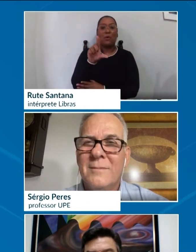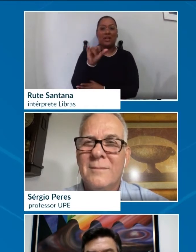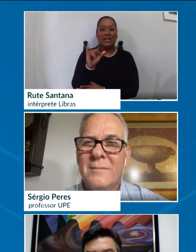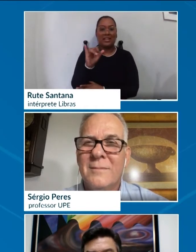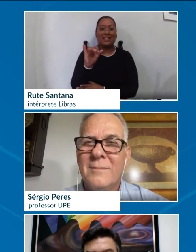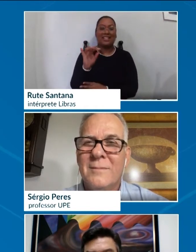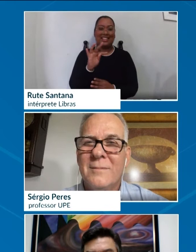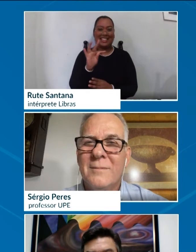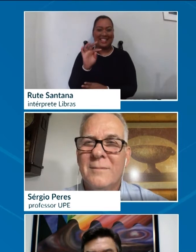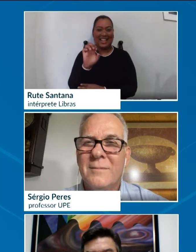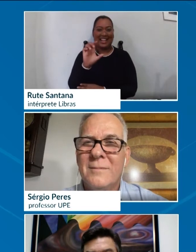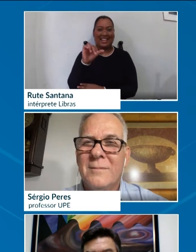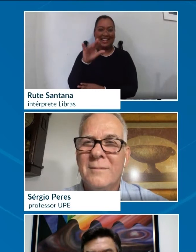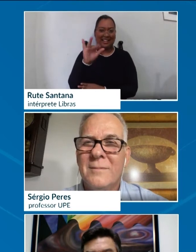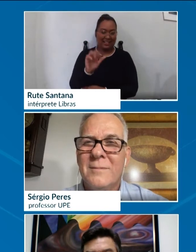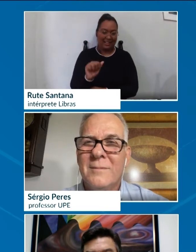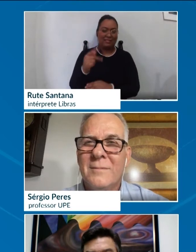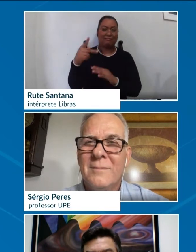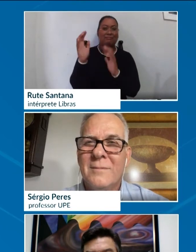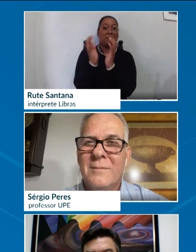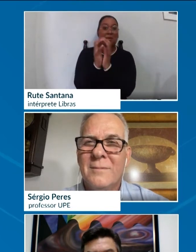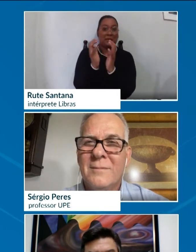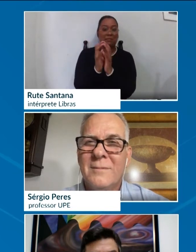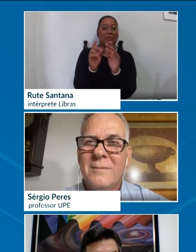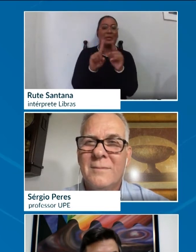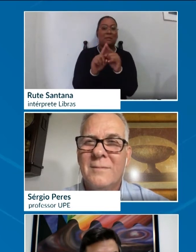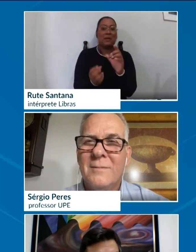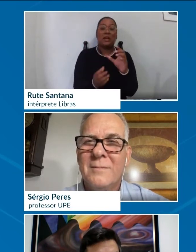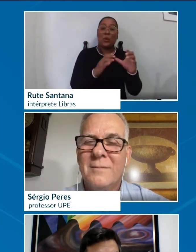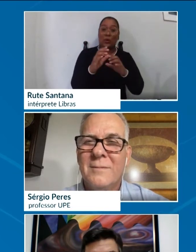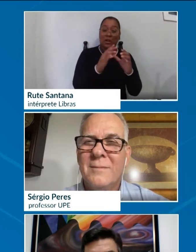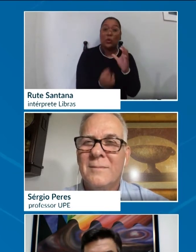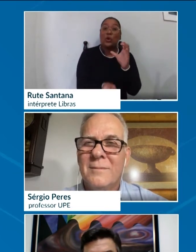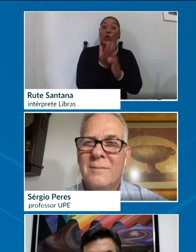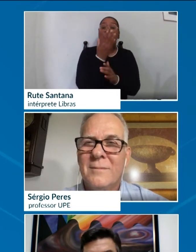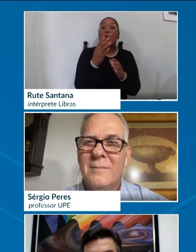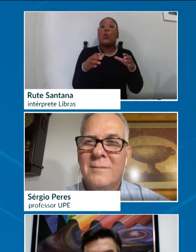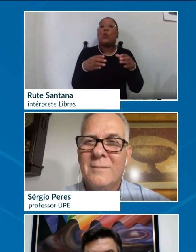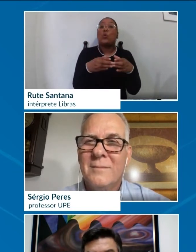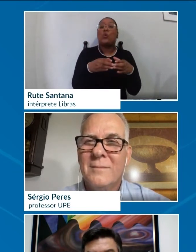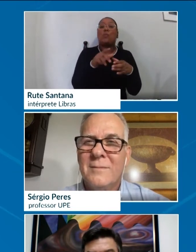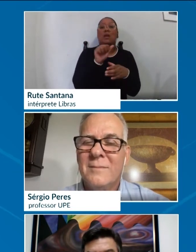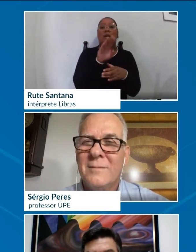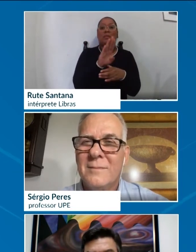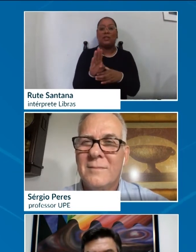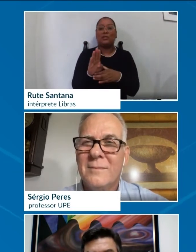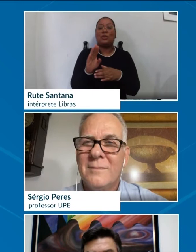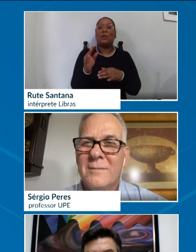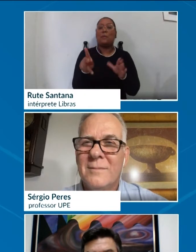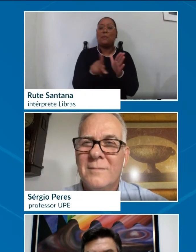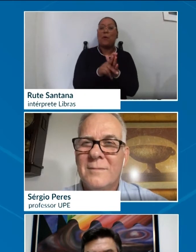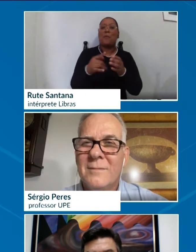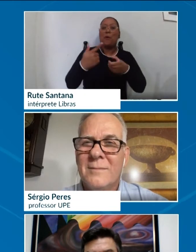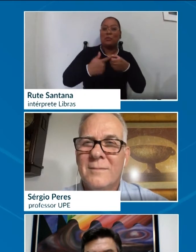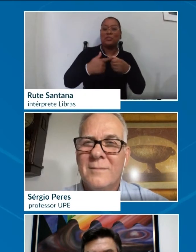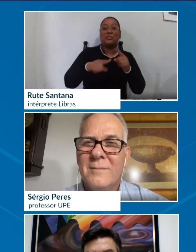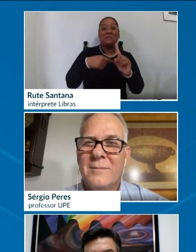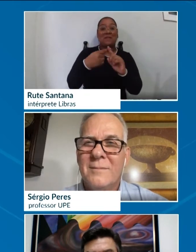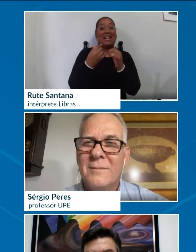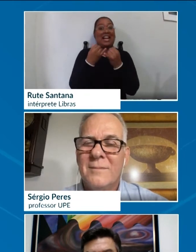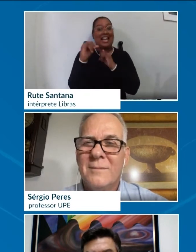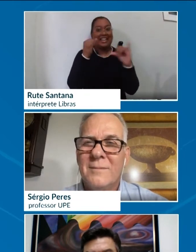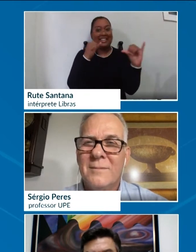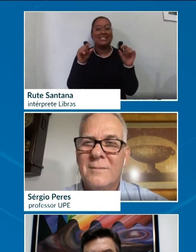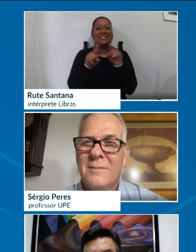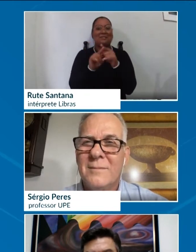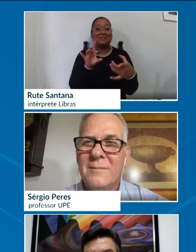Pernambuco. O professor Sérgio é também fundador e coordenador do Laboratório de Combustíveis e Energia e ainda integrante da